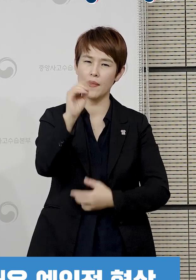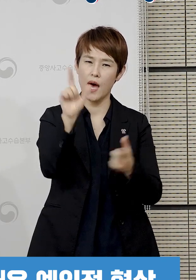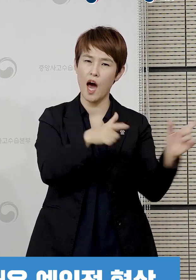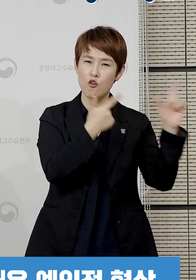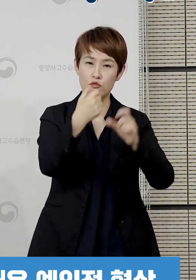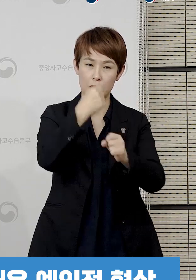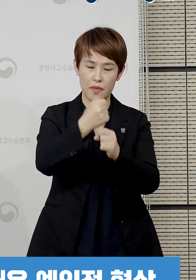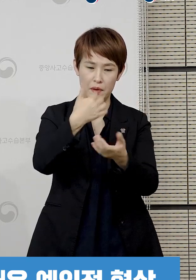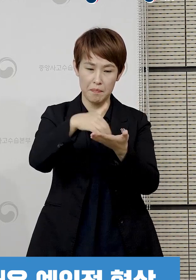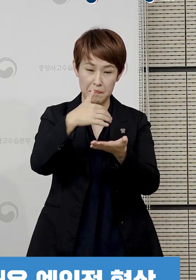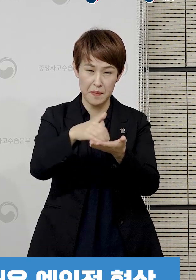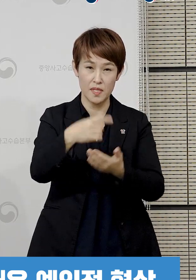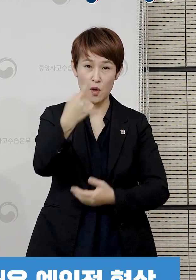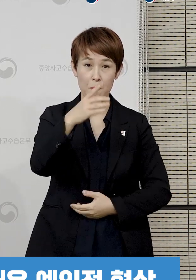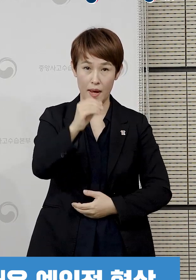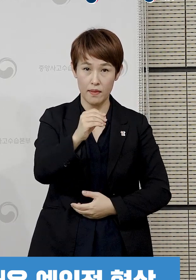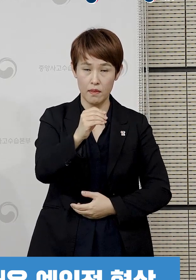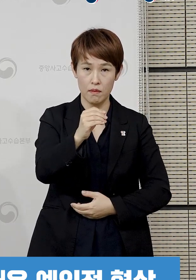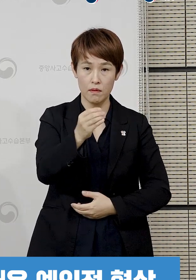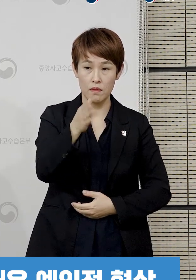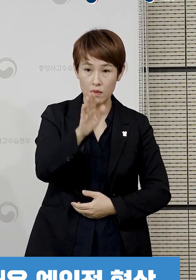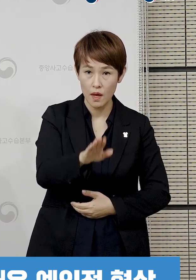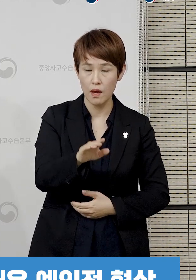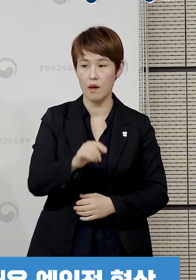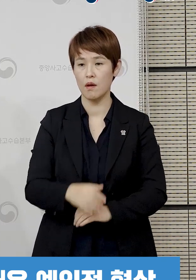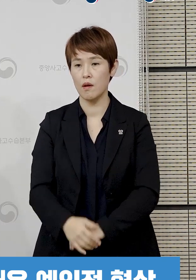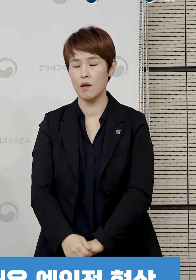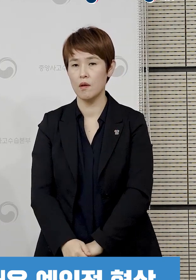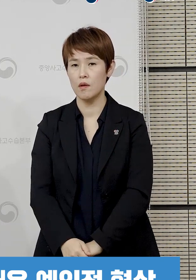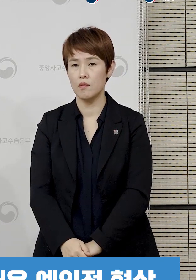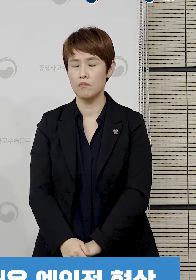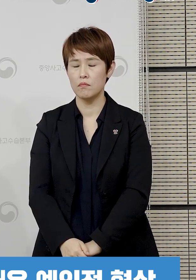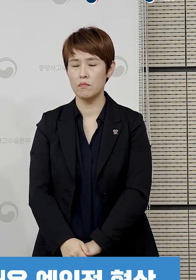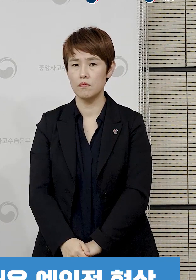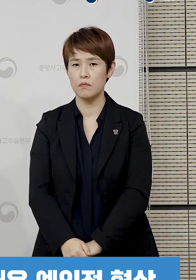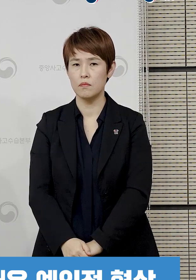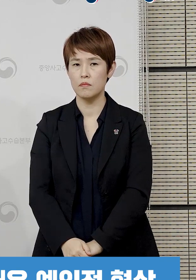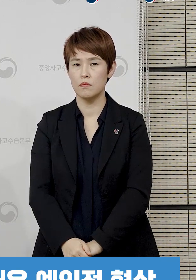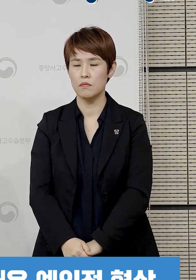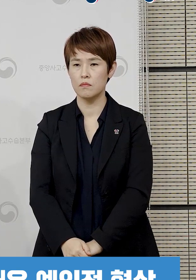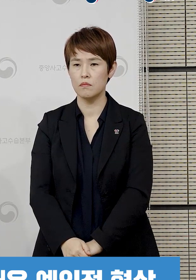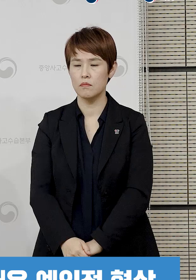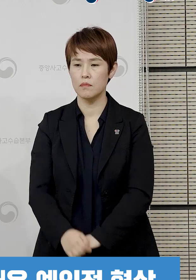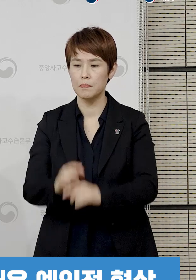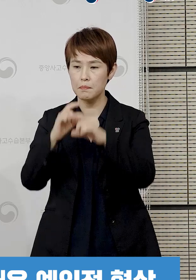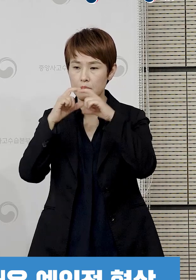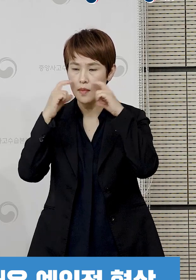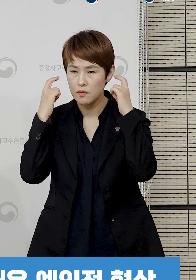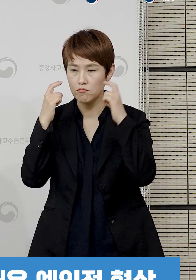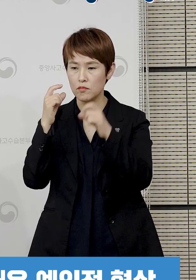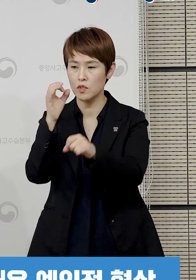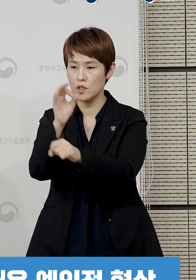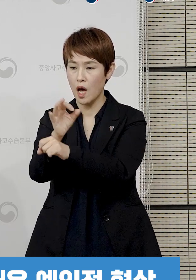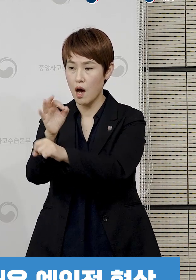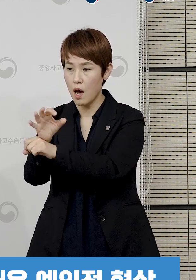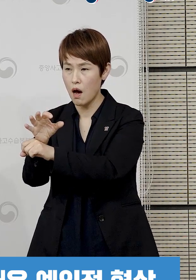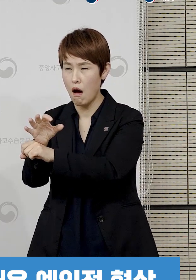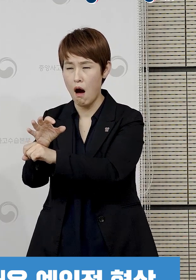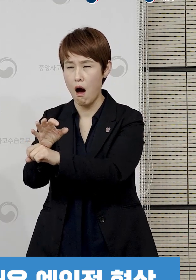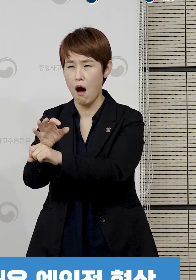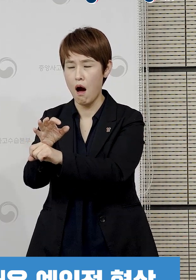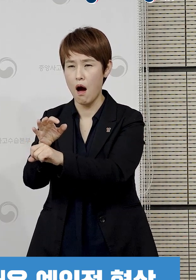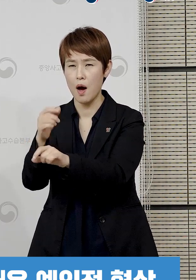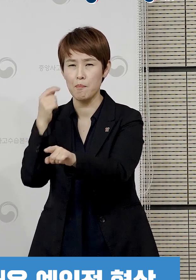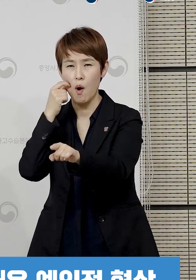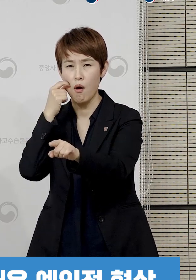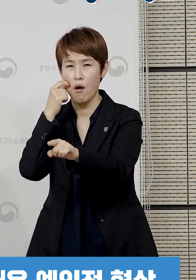그 이 정도의 물량에 비추어 봤을 때 이렇게 그 실제 소비 현장에서 그 마스크를 구하기